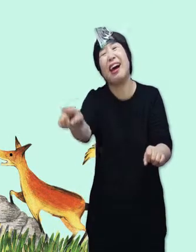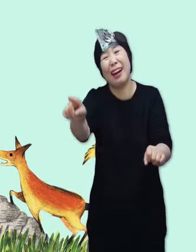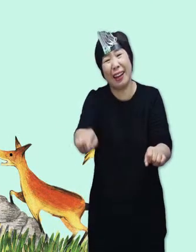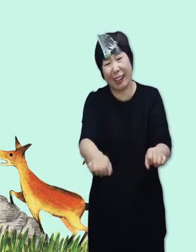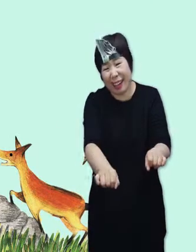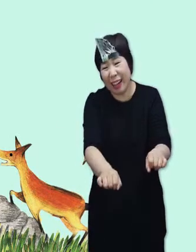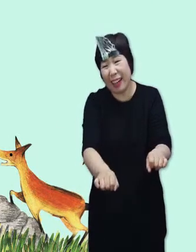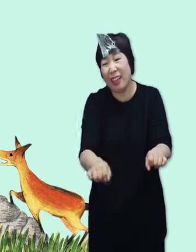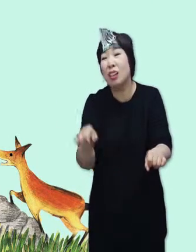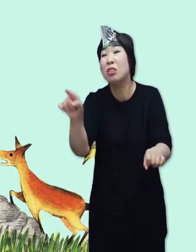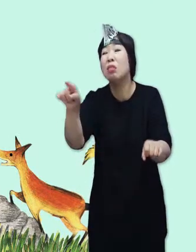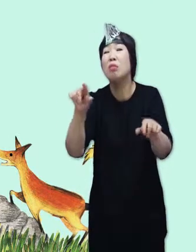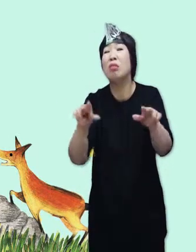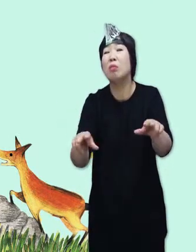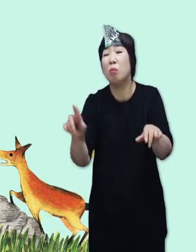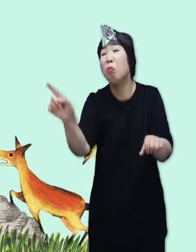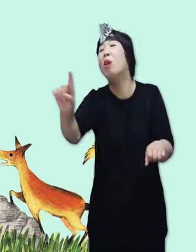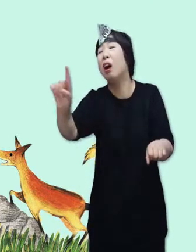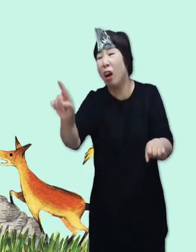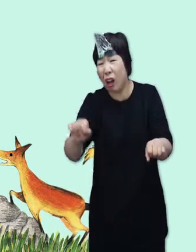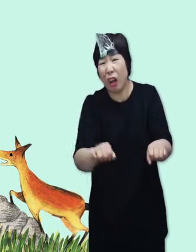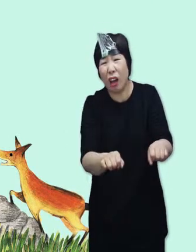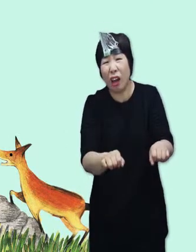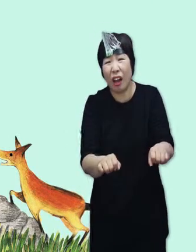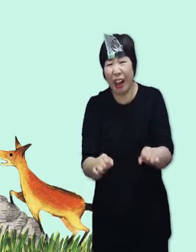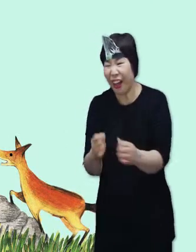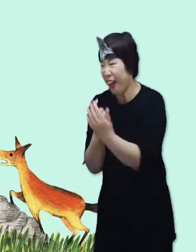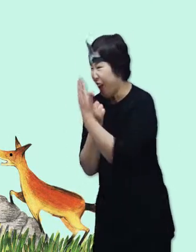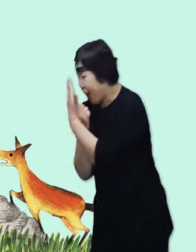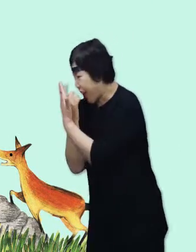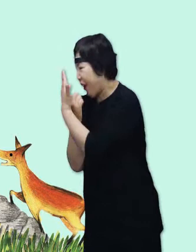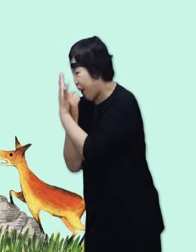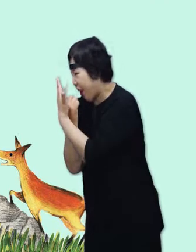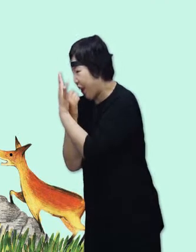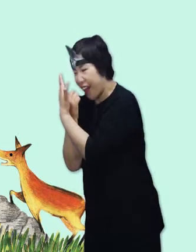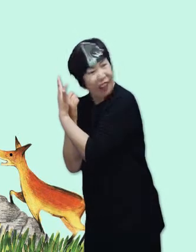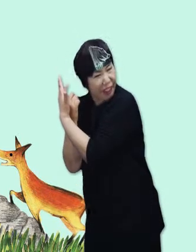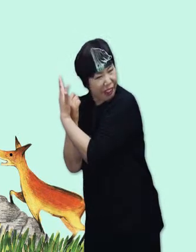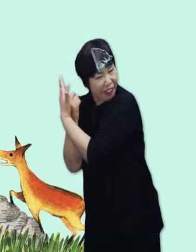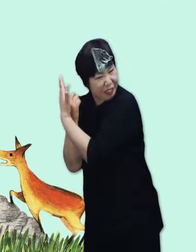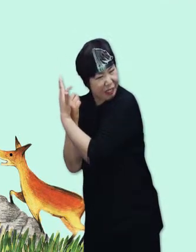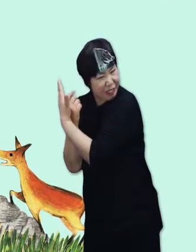멧돼지야, 너 지금 뭐하니?